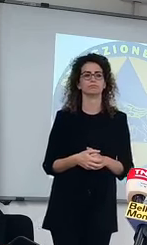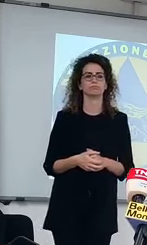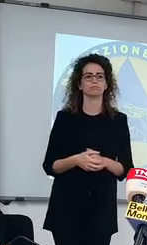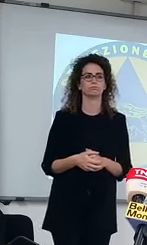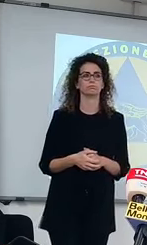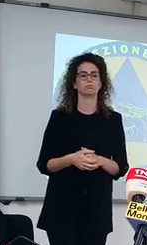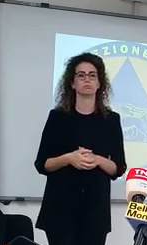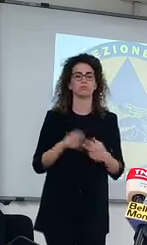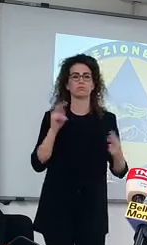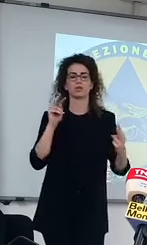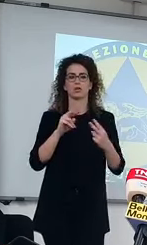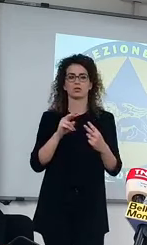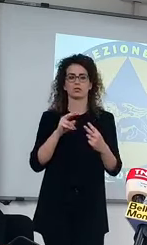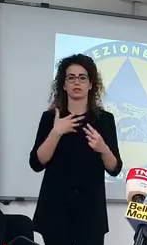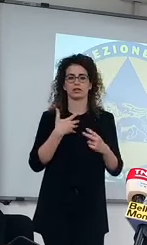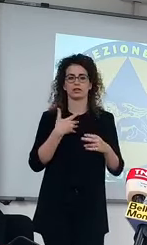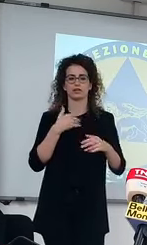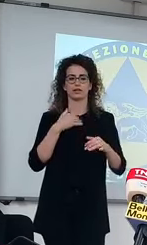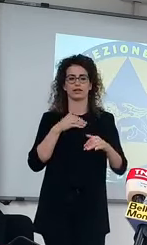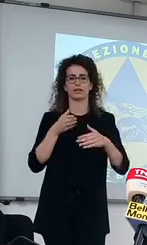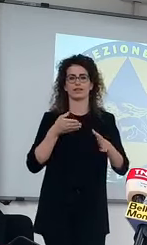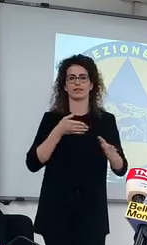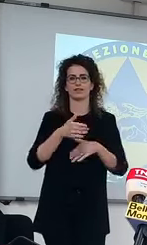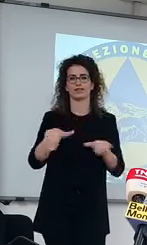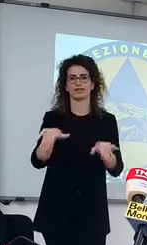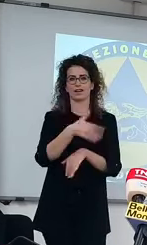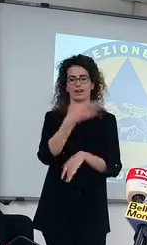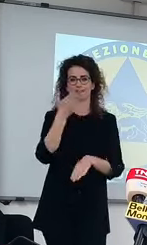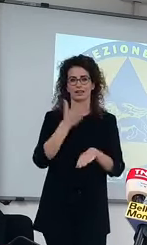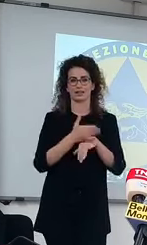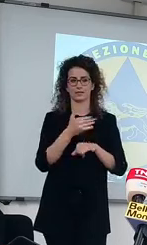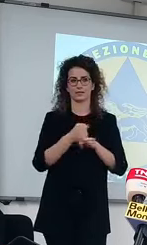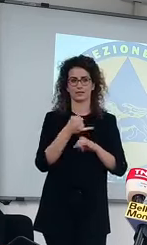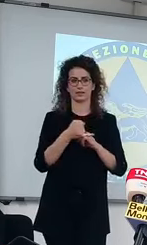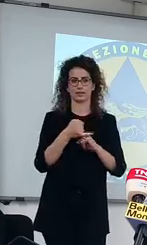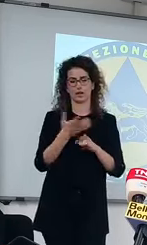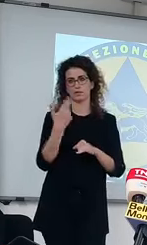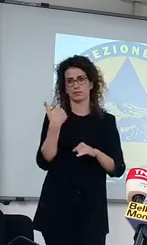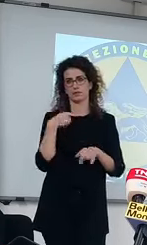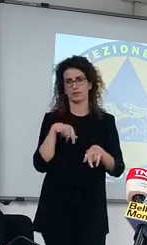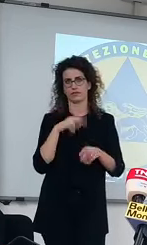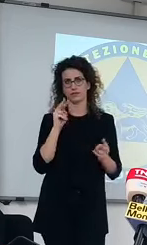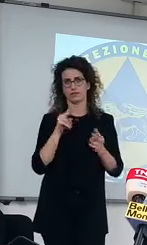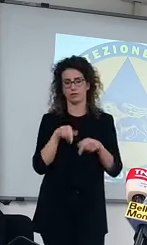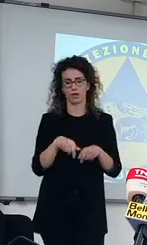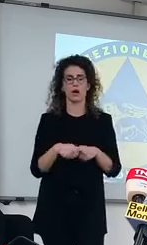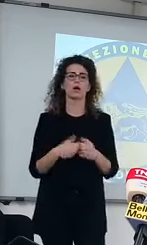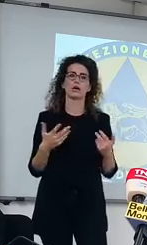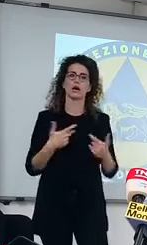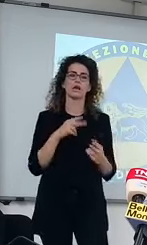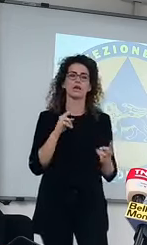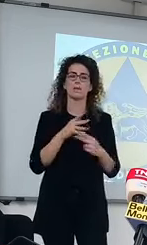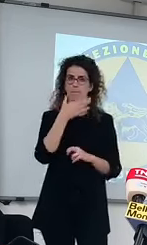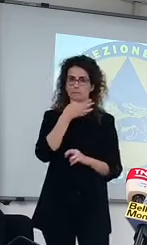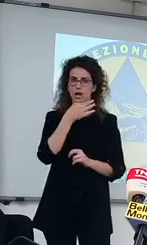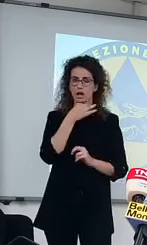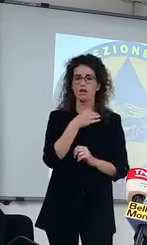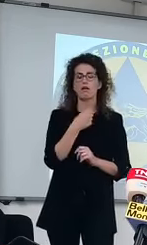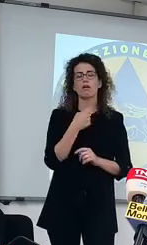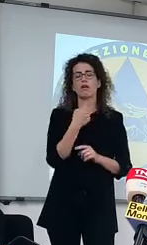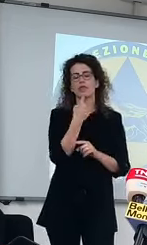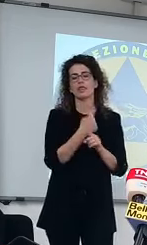Vendemiano, quindi siamo incontrati a metà strada. E prima dovevamo incontrarci qui. Vabbè, è stato un bel incontro, devo